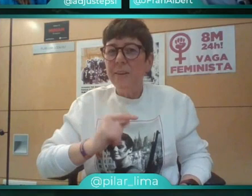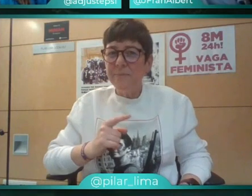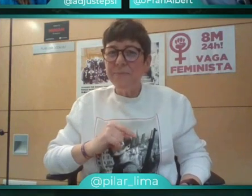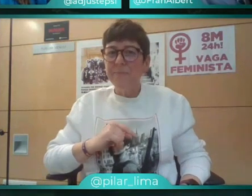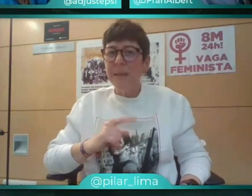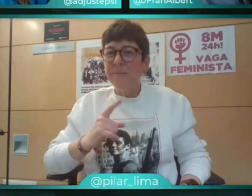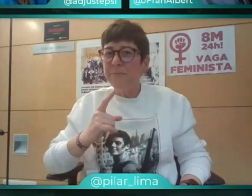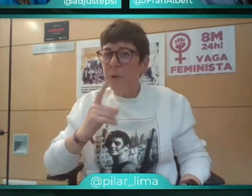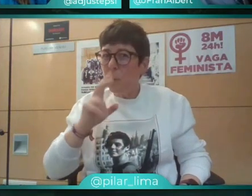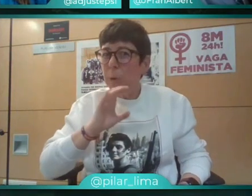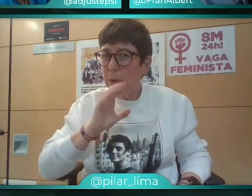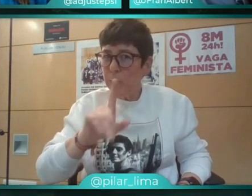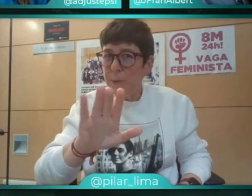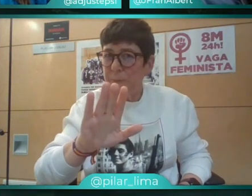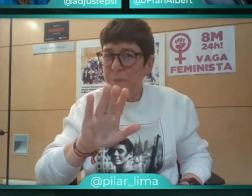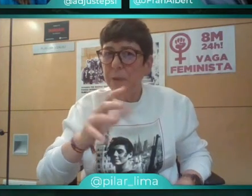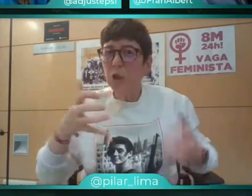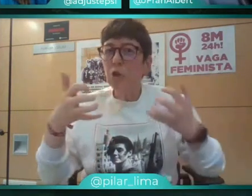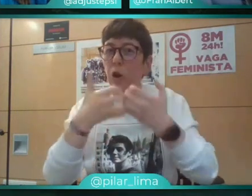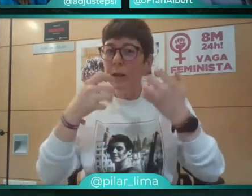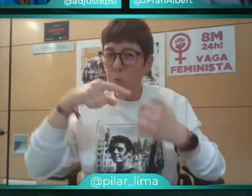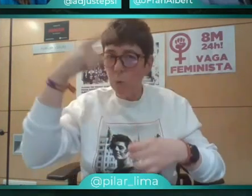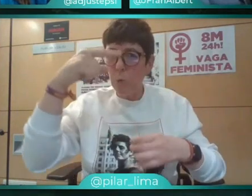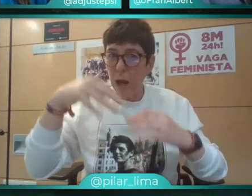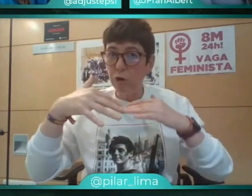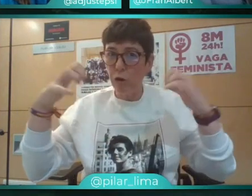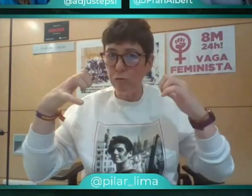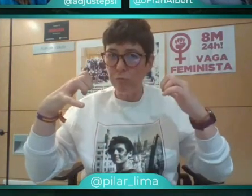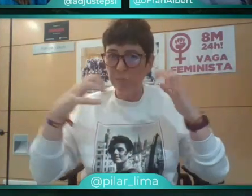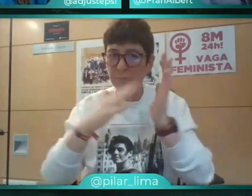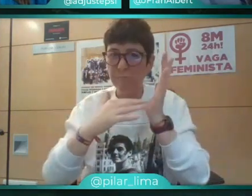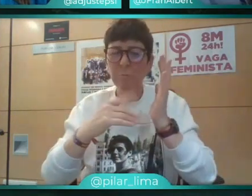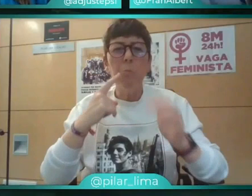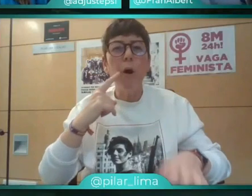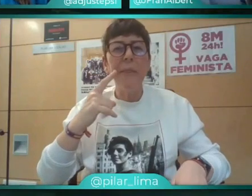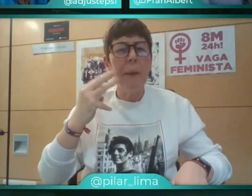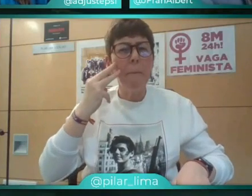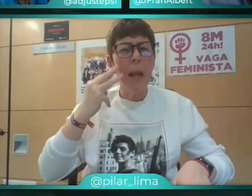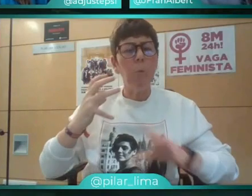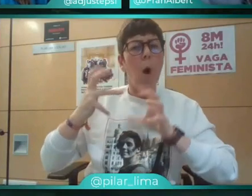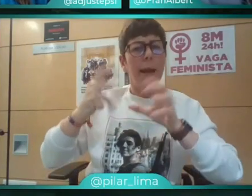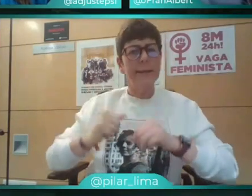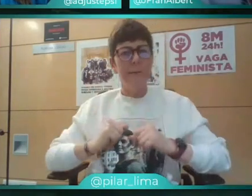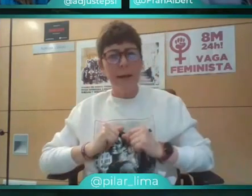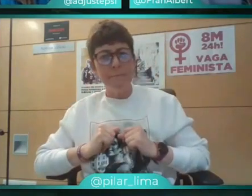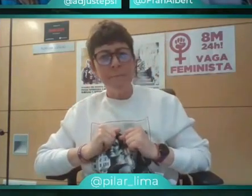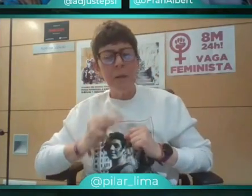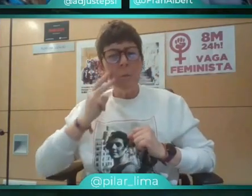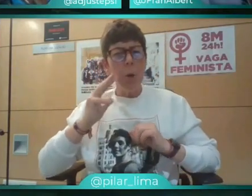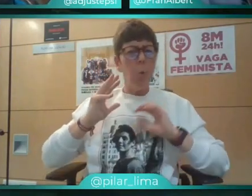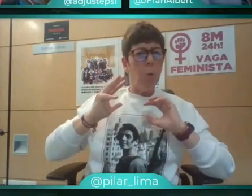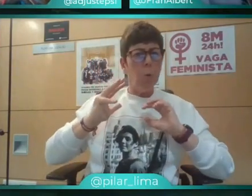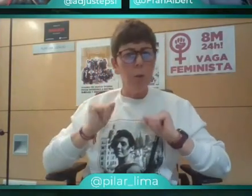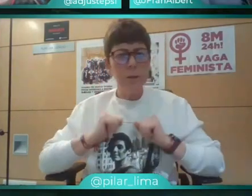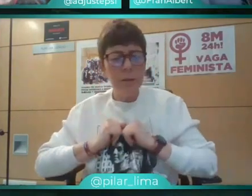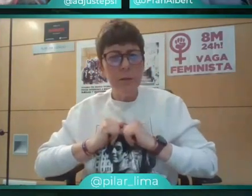sí sí sí sí pero pero es curioso como dices pero hay un choque cultural y yo no lo Toqué mucho las Cortes valencianas